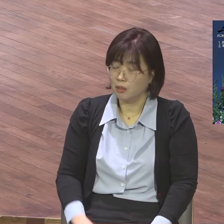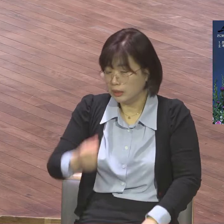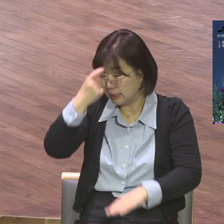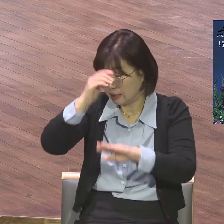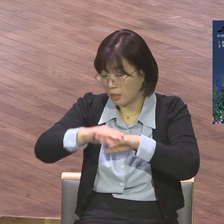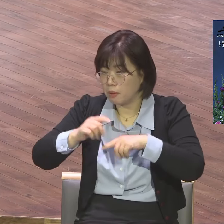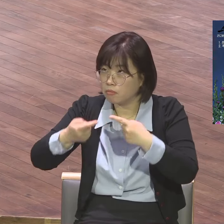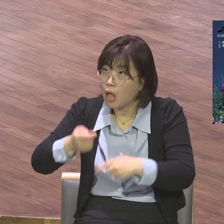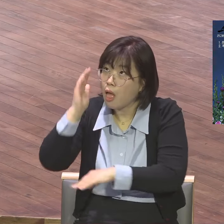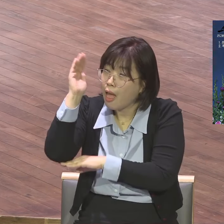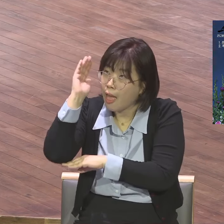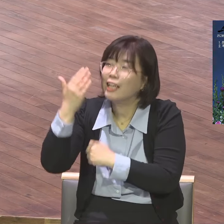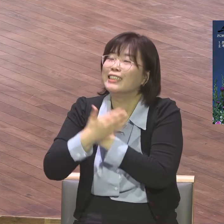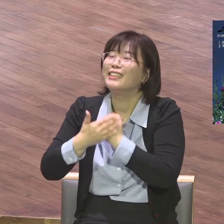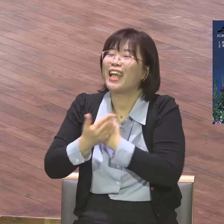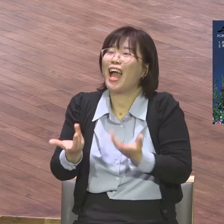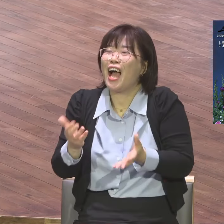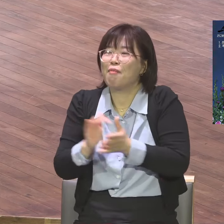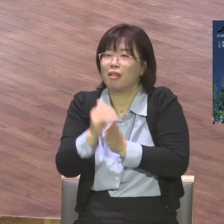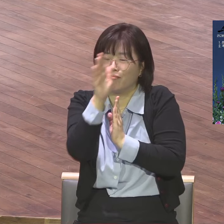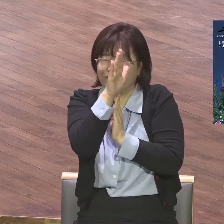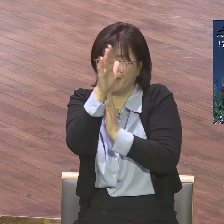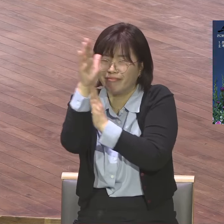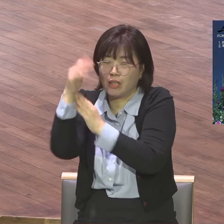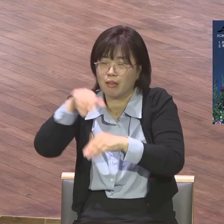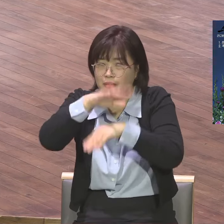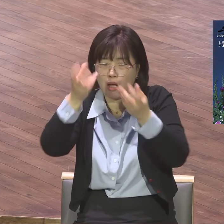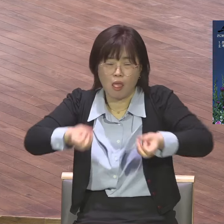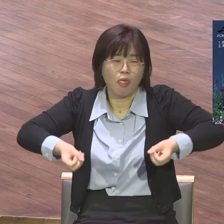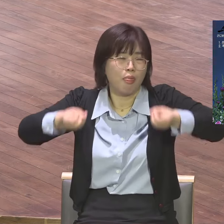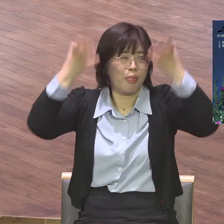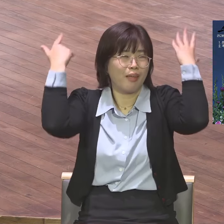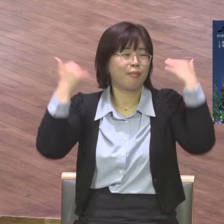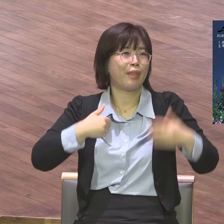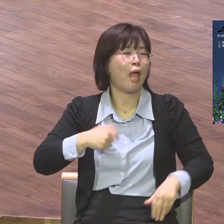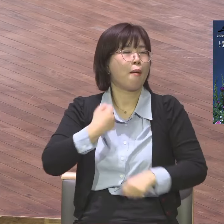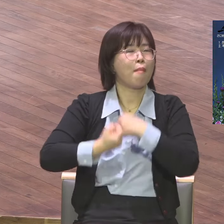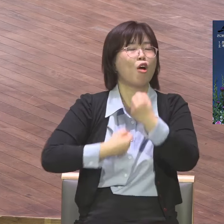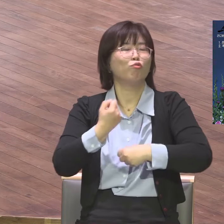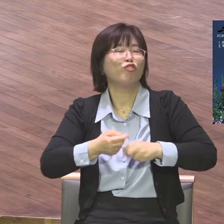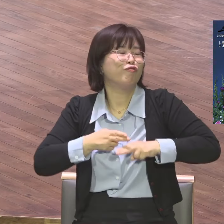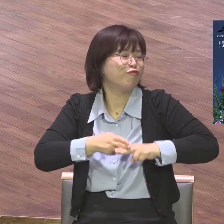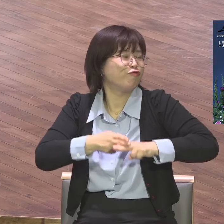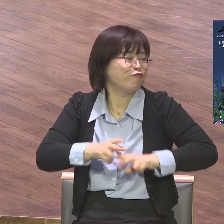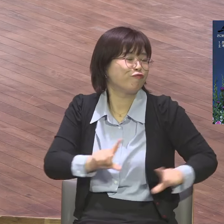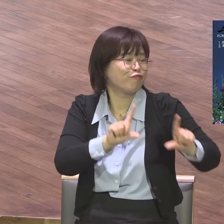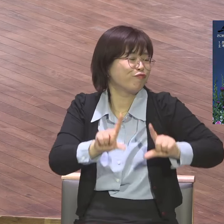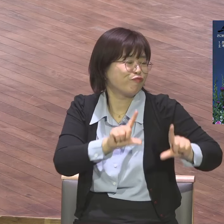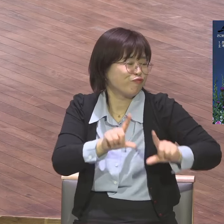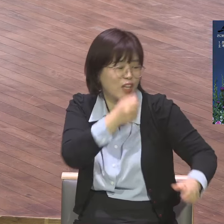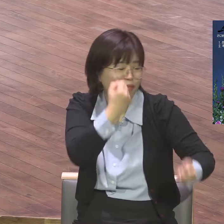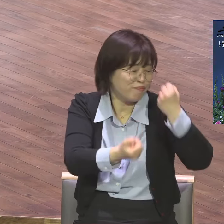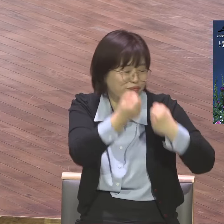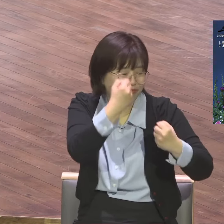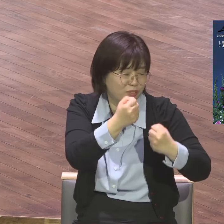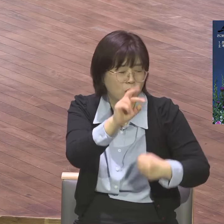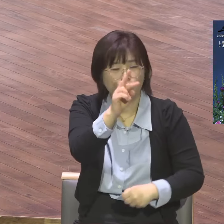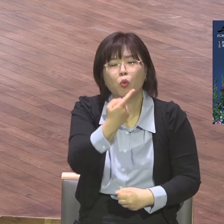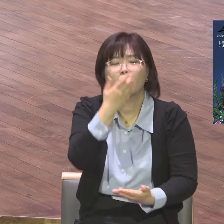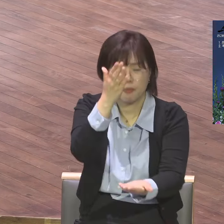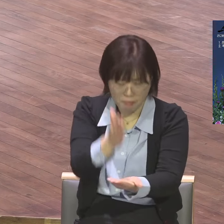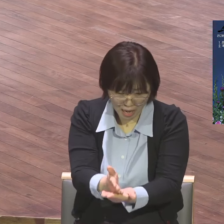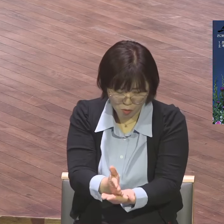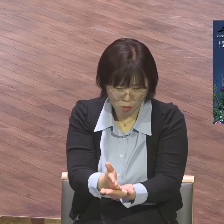교회의 영적 흐름과 24하고 이 교회의 장막터를 넓히는 이런 응답의 주역들 다 되시기를